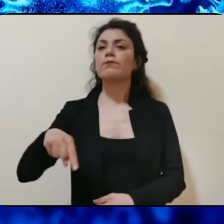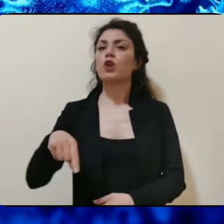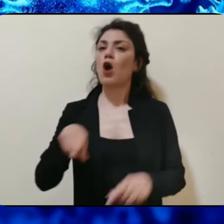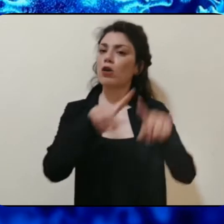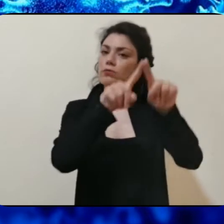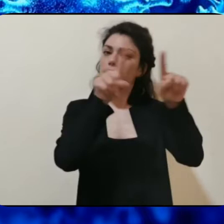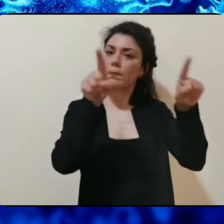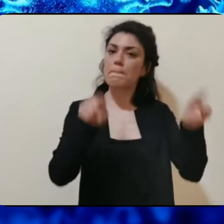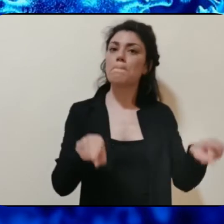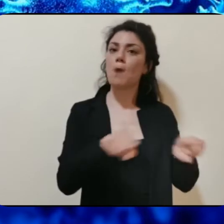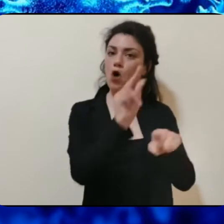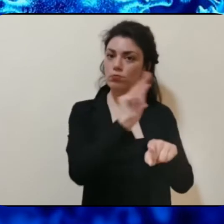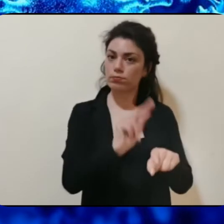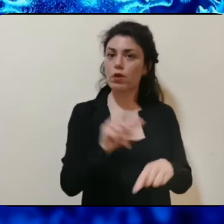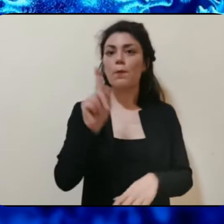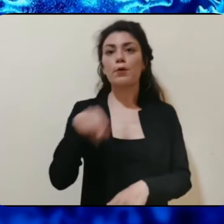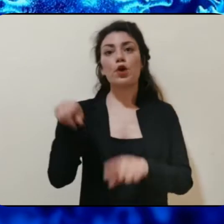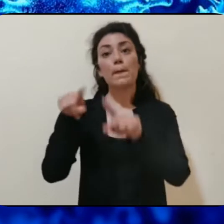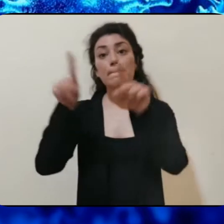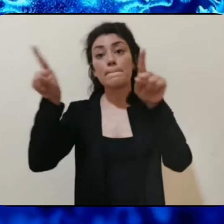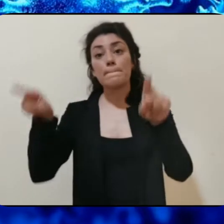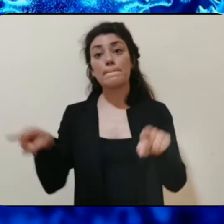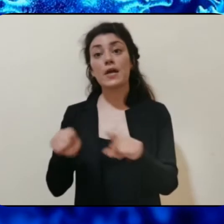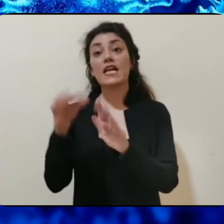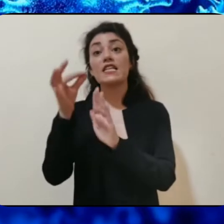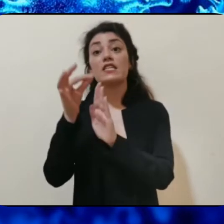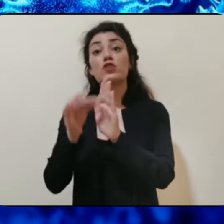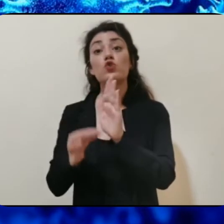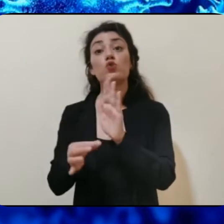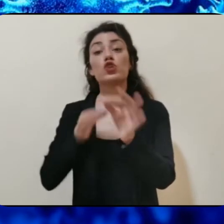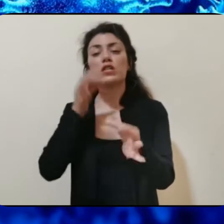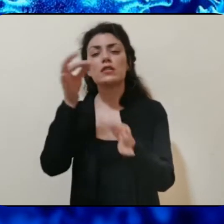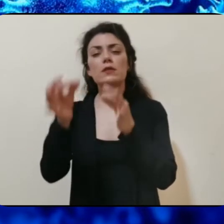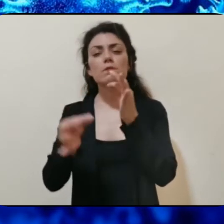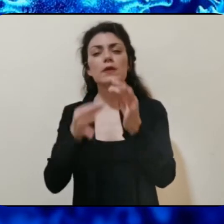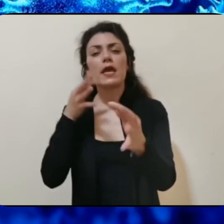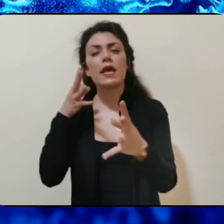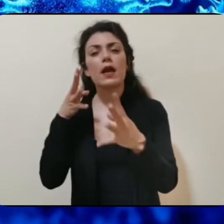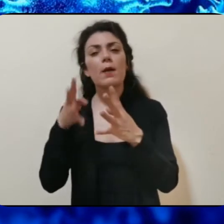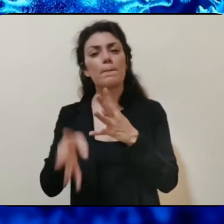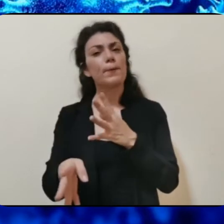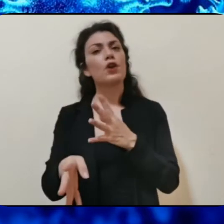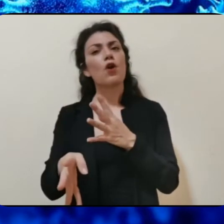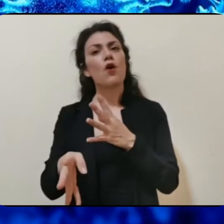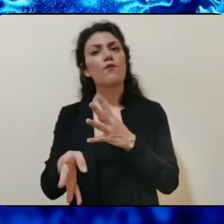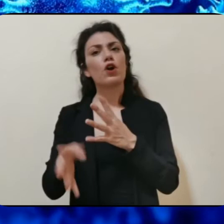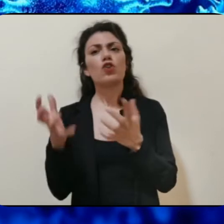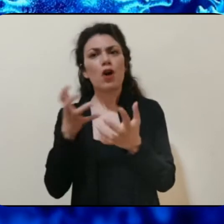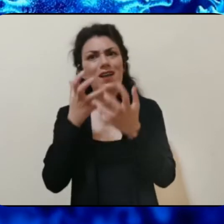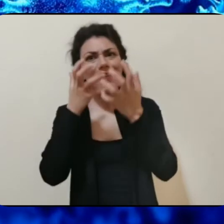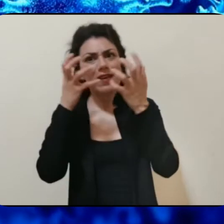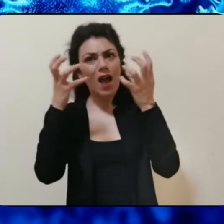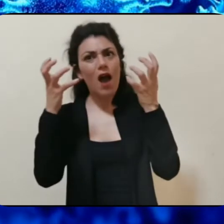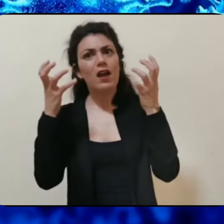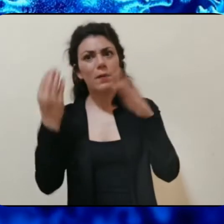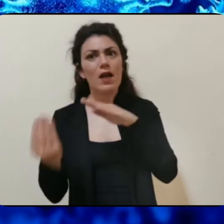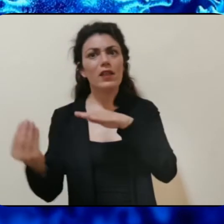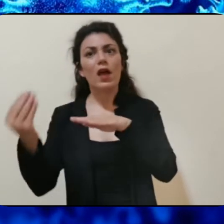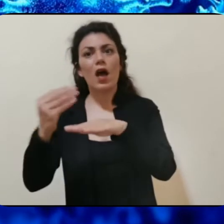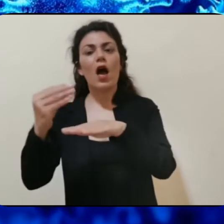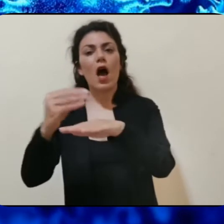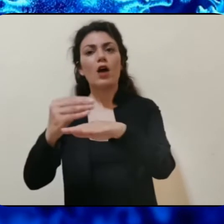con forza accanto al modello di stanza, troverete anche le istruzioni e anche